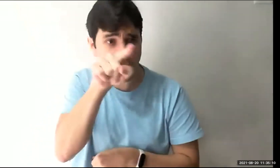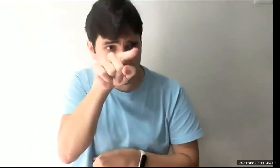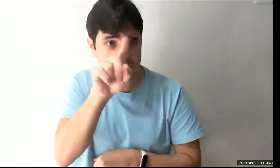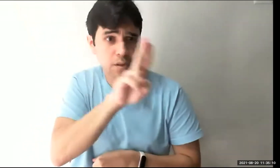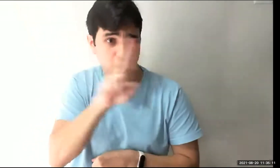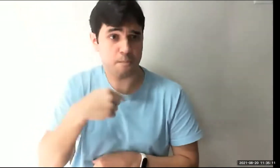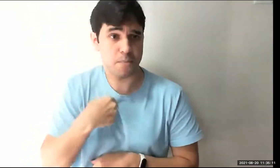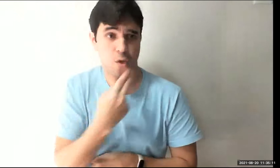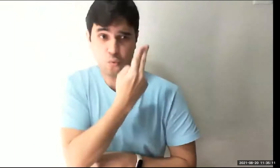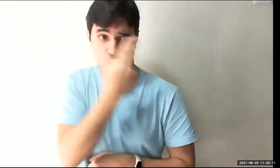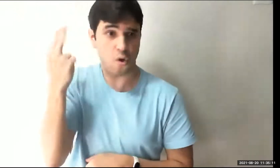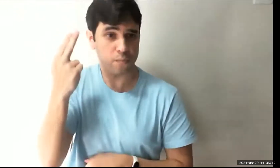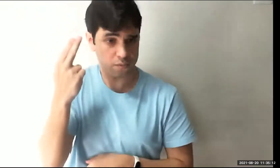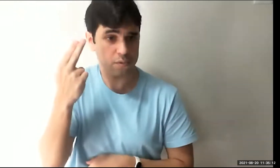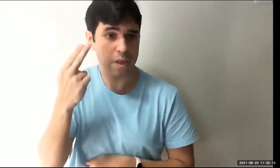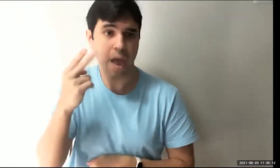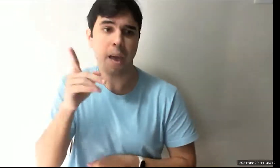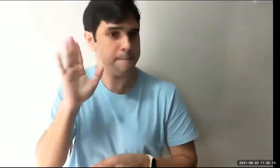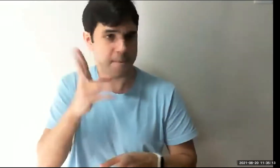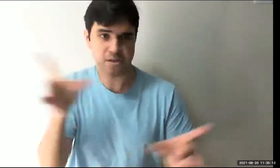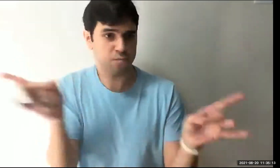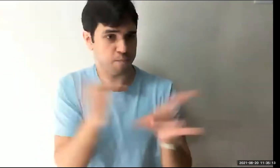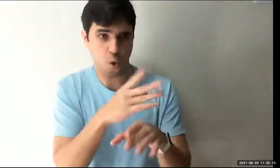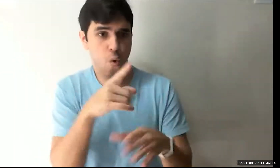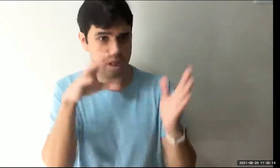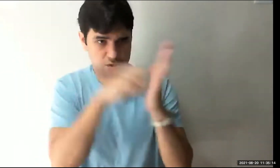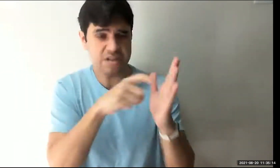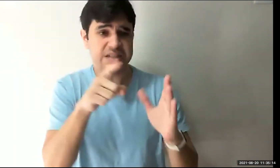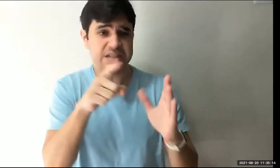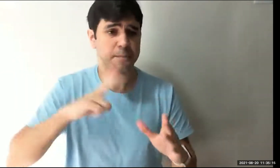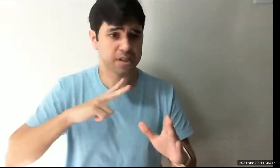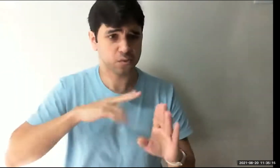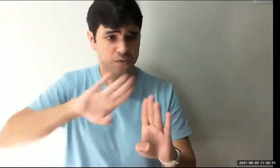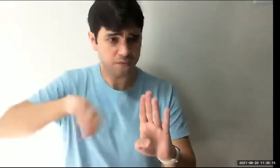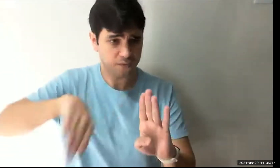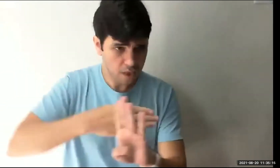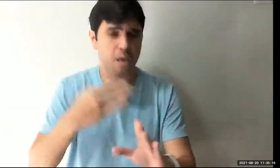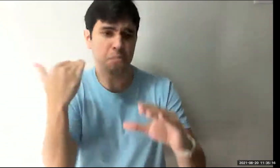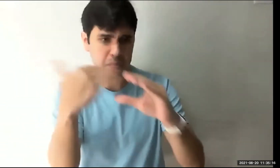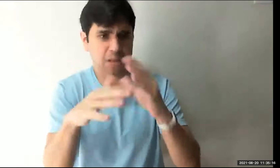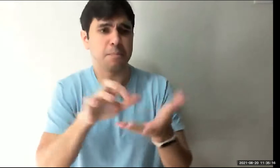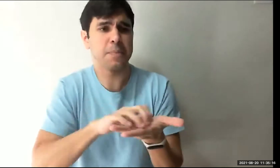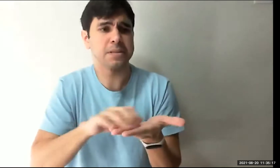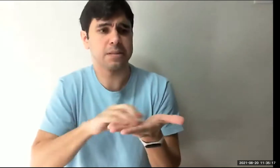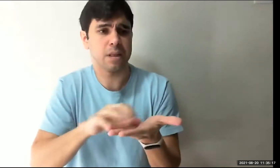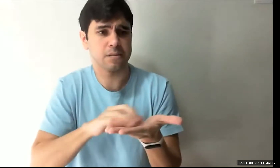tenho esse material no YouTube, já está aí com o meu nome, né? Para vocês pesquisarem com o meu nome, que já está ali registrado. Também pode me procurar